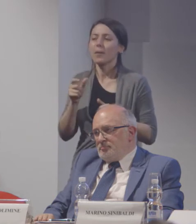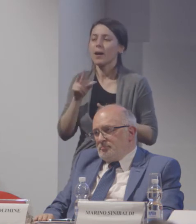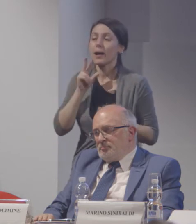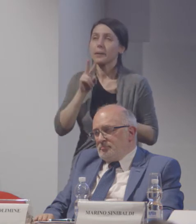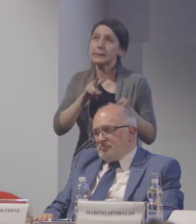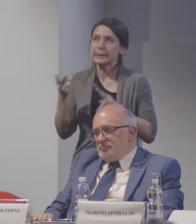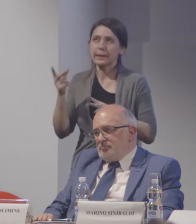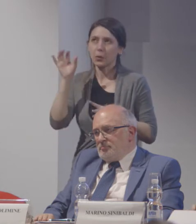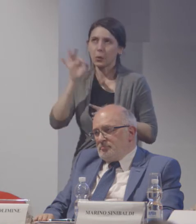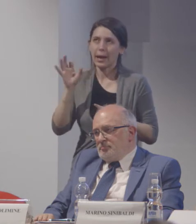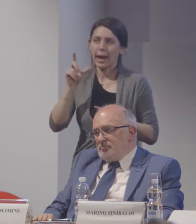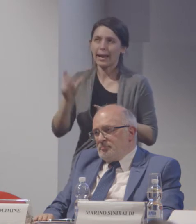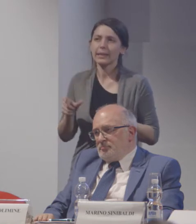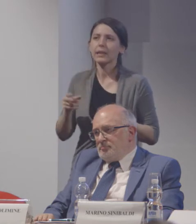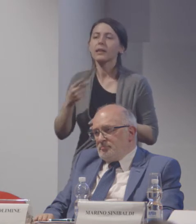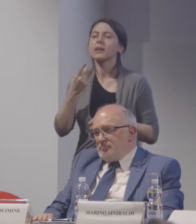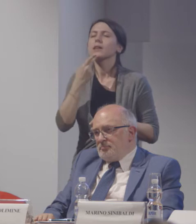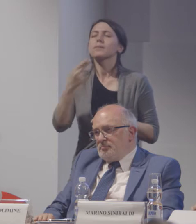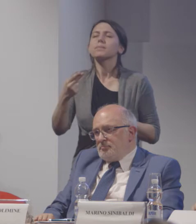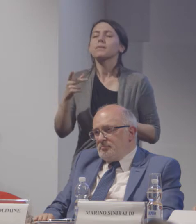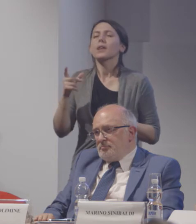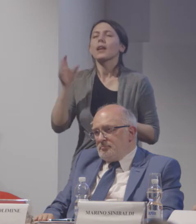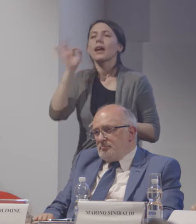in italiano, sarebbe la civicness,